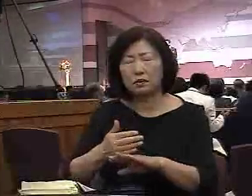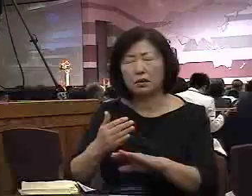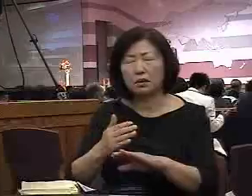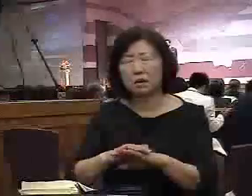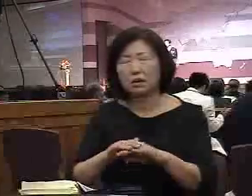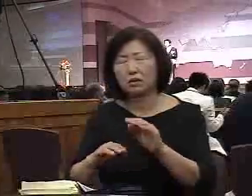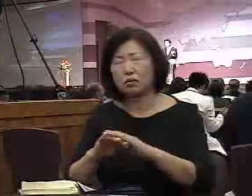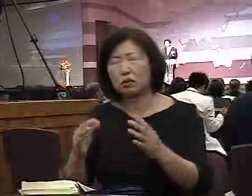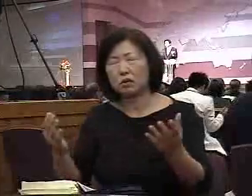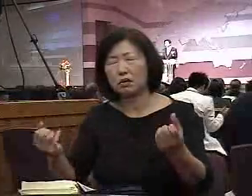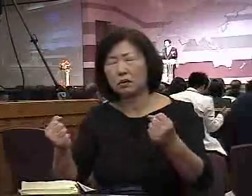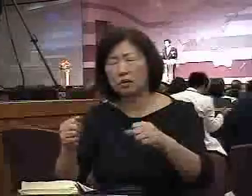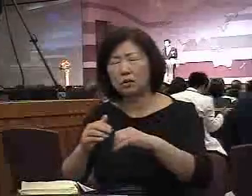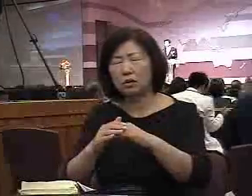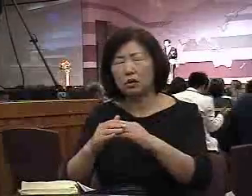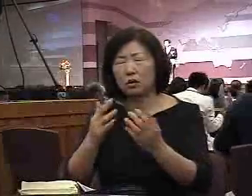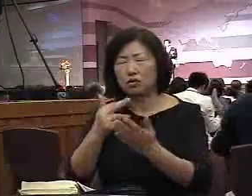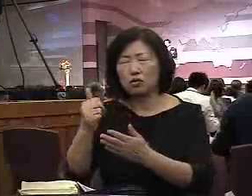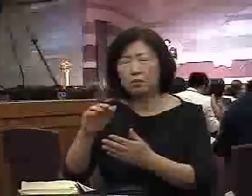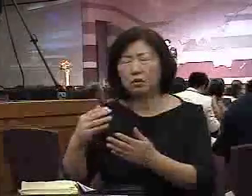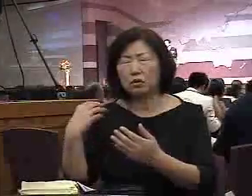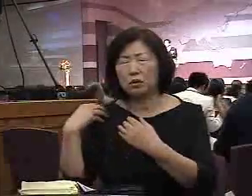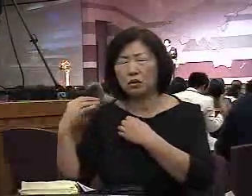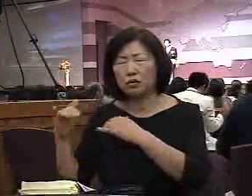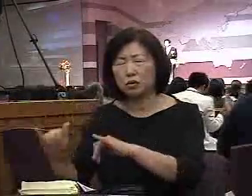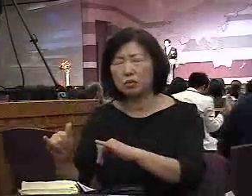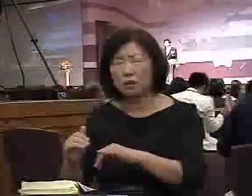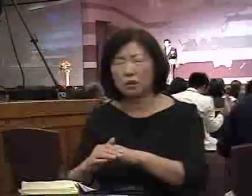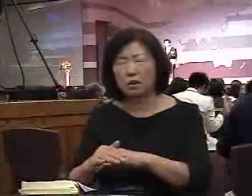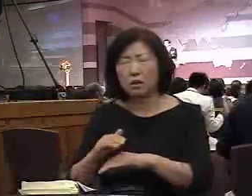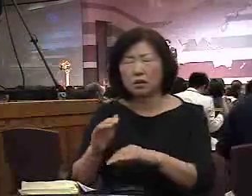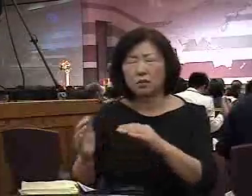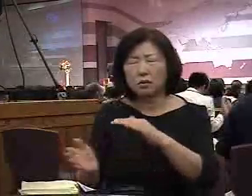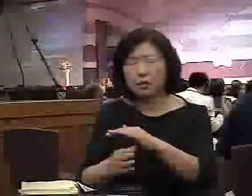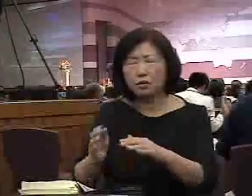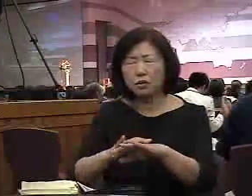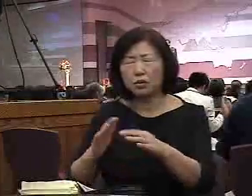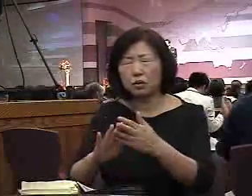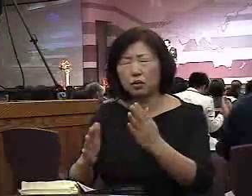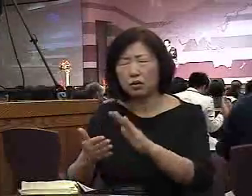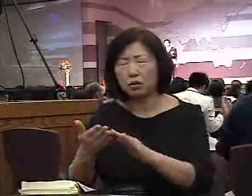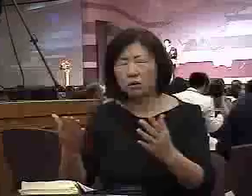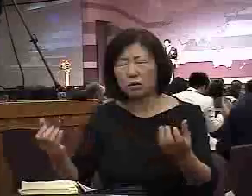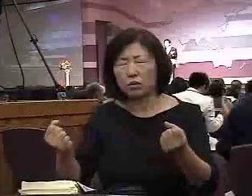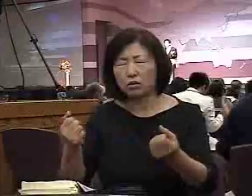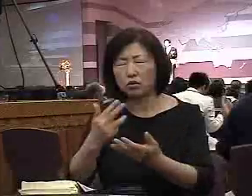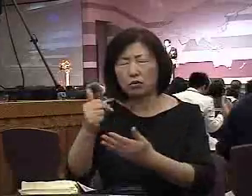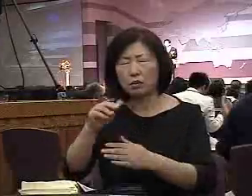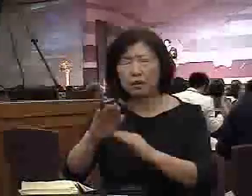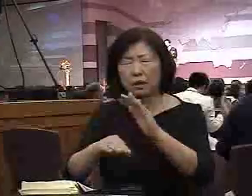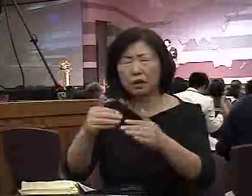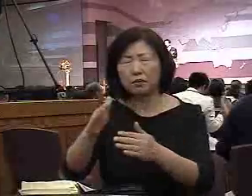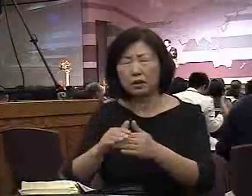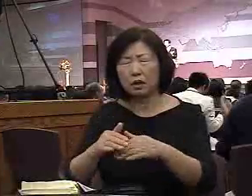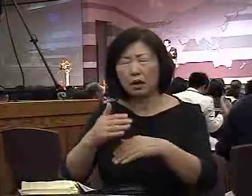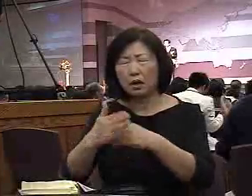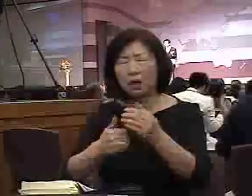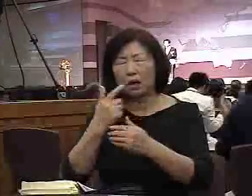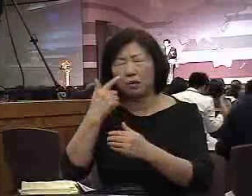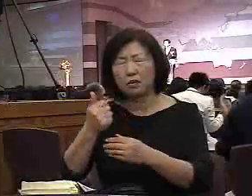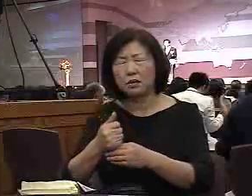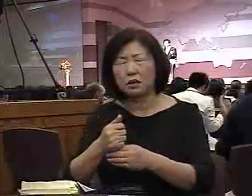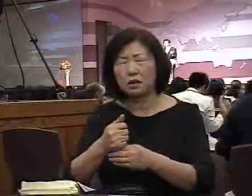우리를 사랑하여 주시고 오늘도 주님을 찾아오셔서 이렇게 말씀하여 주신 것을 감사드립니다. 주님, 내 인생이 너무나도 가득 차